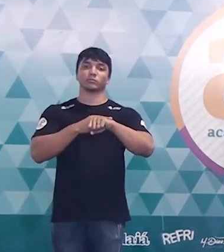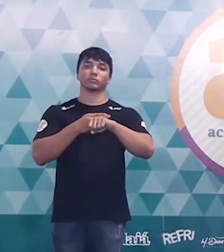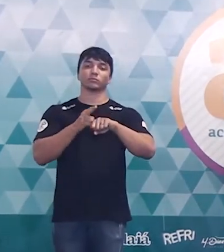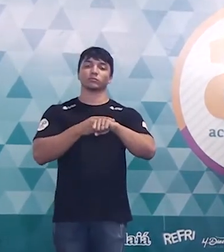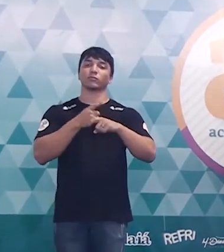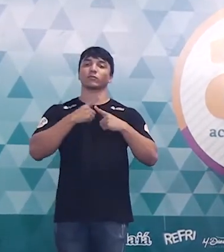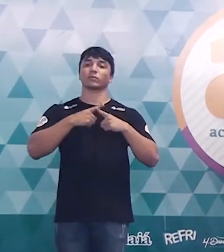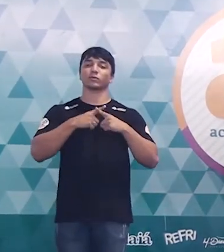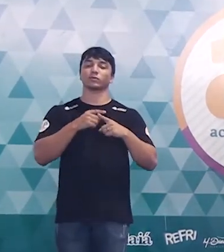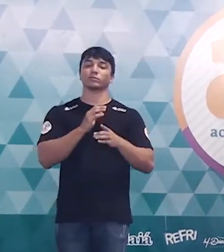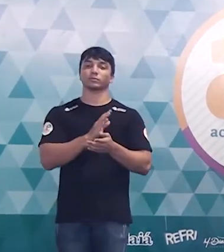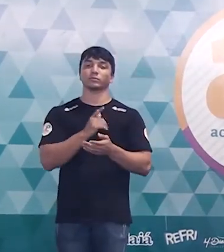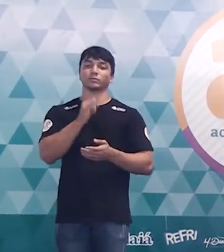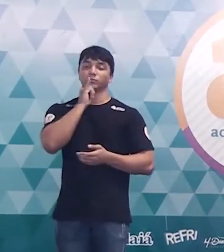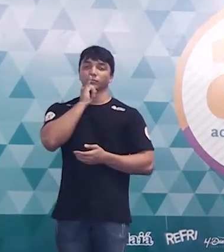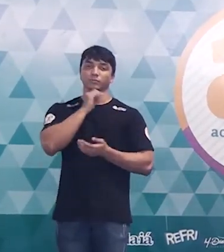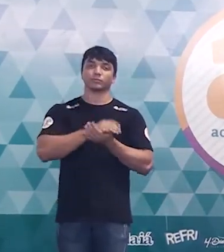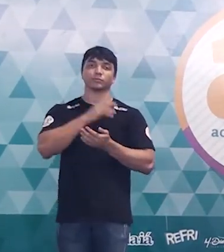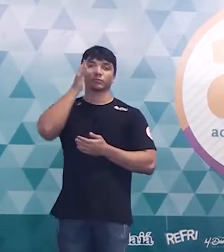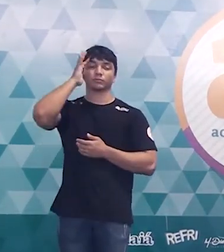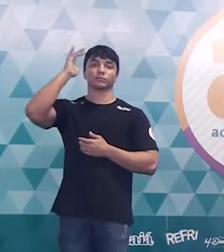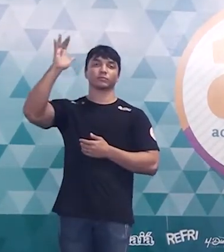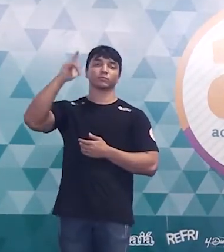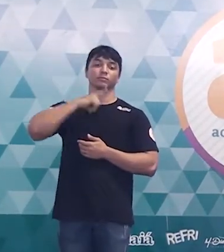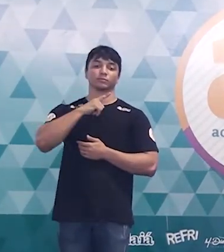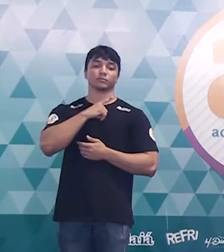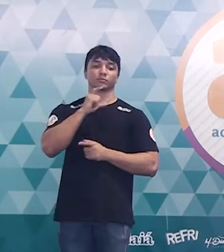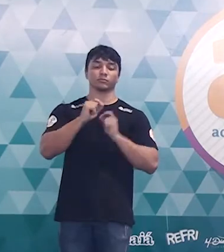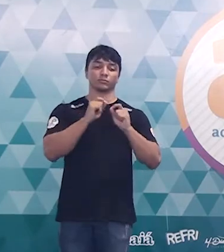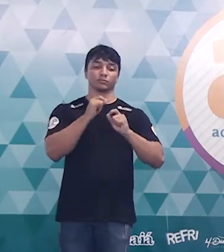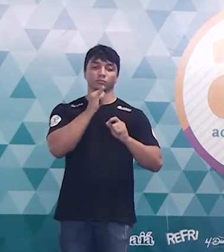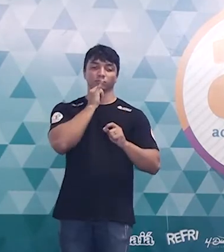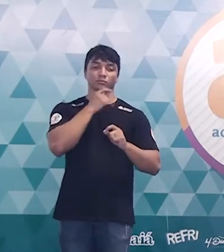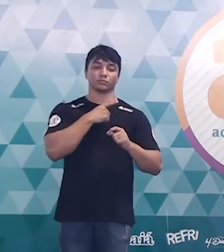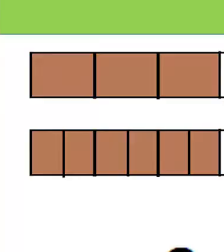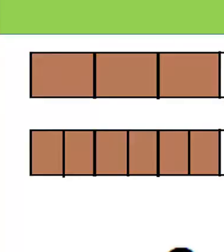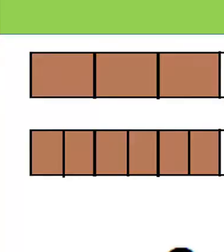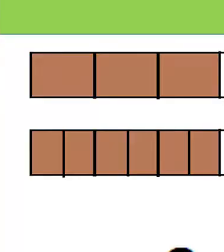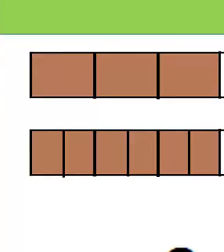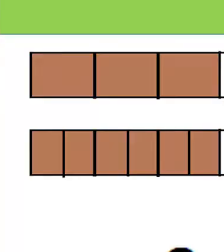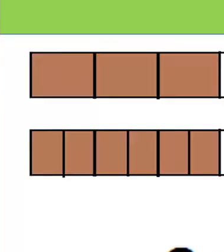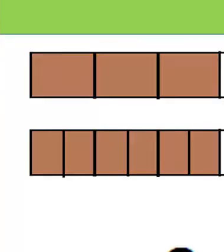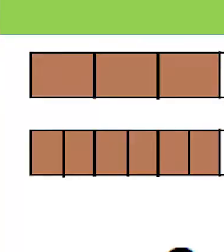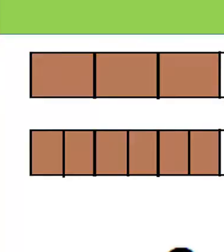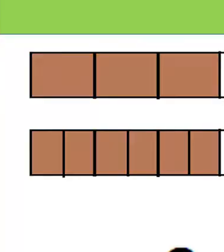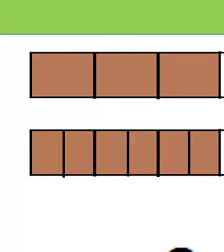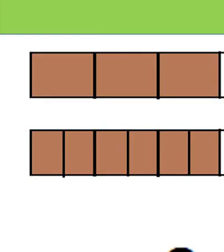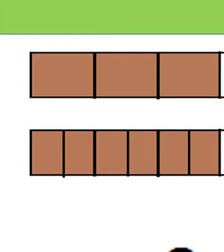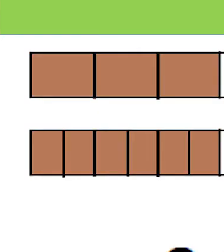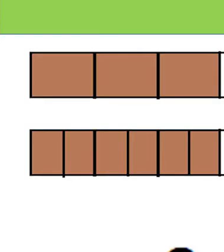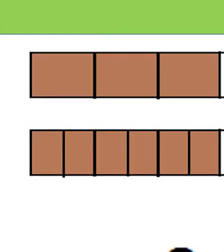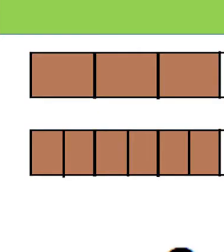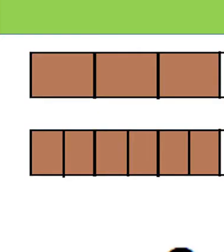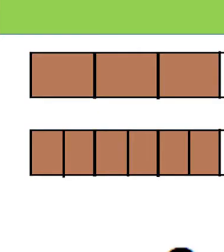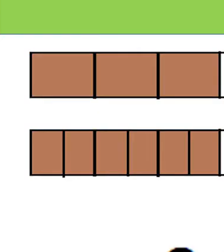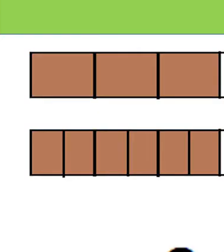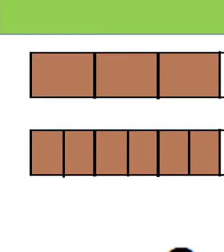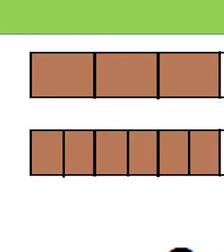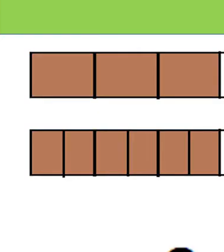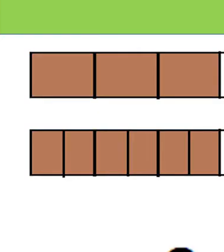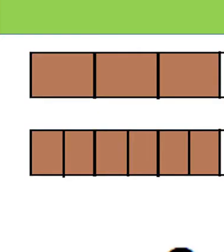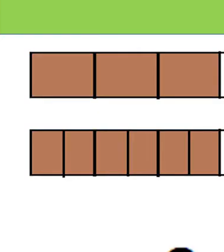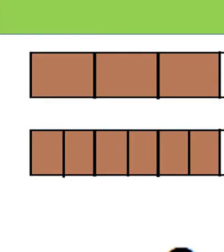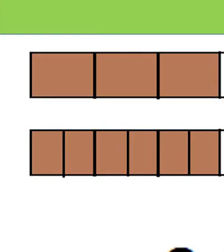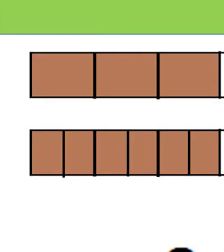Bora imaginar que eu tenha, então, aqui, uma barra de chocolate. E quando a gente